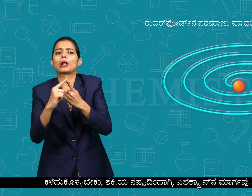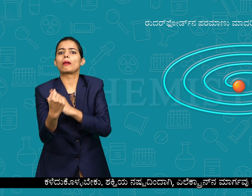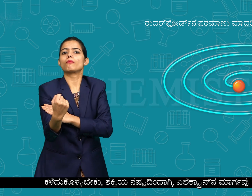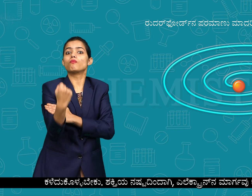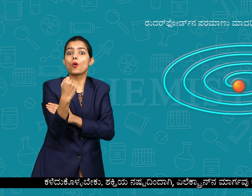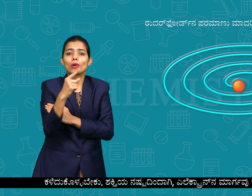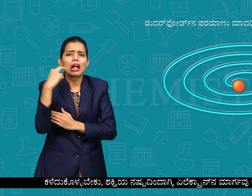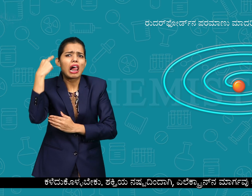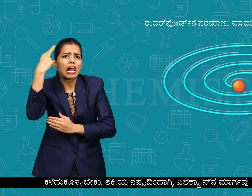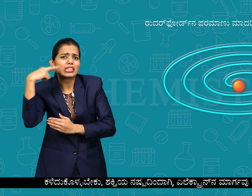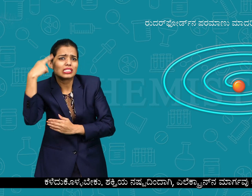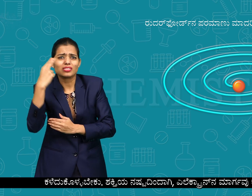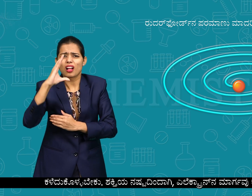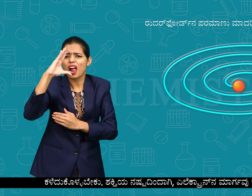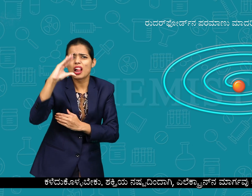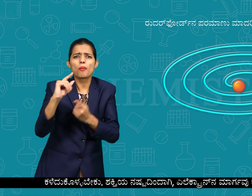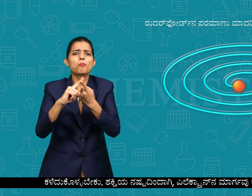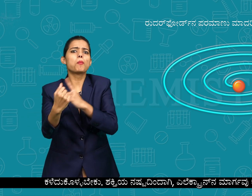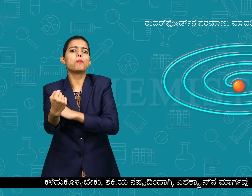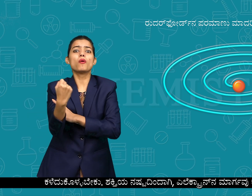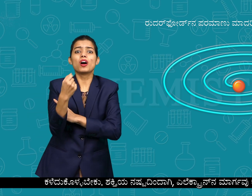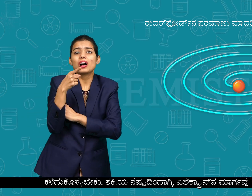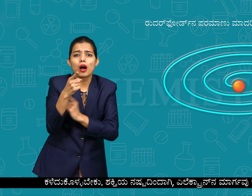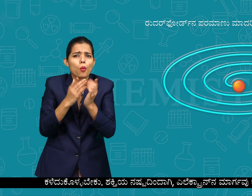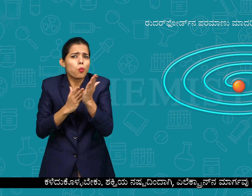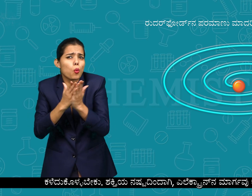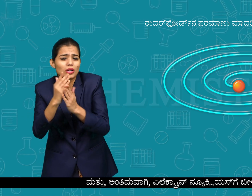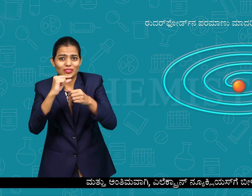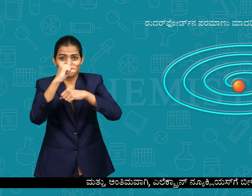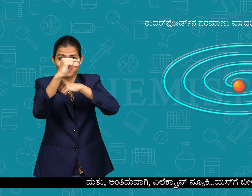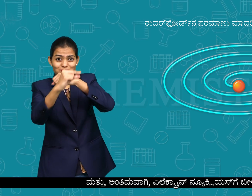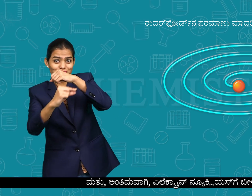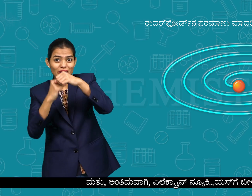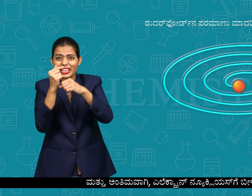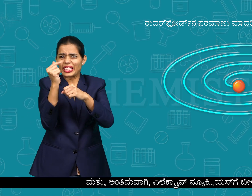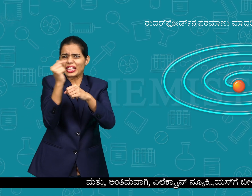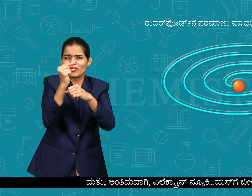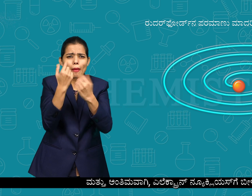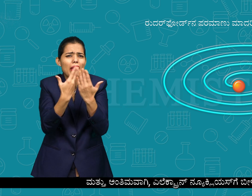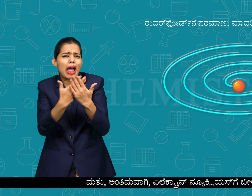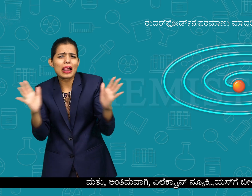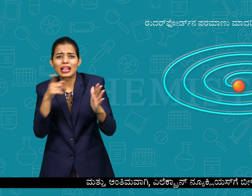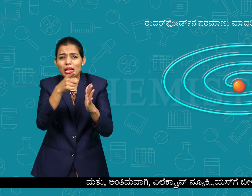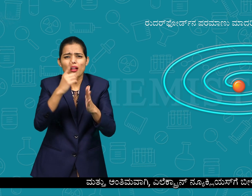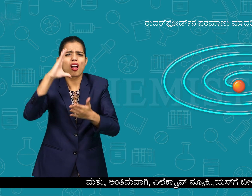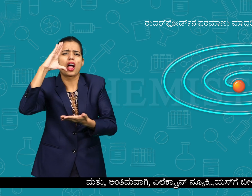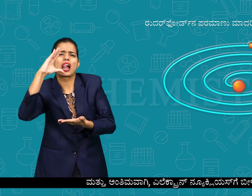ಶಕ್ತಿಯ ನಷ್ಟದಿಂದಾಗಿ ಎಲೆಕ್ಟ್ರಾನ್ನ ಮಾರ್ಗವು ಕಡಿಮೆಯಾಗಬಹುದು ಮತ್ತು ಅಂತಿಮವಾಗಿ